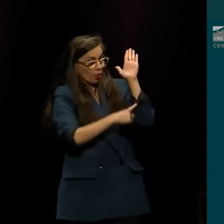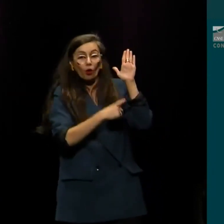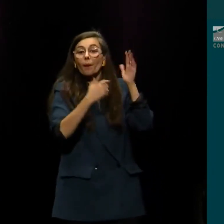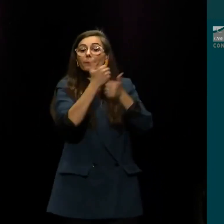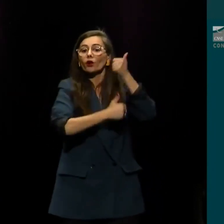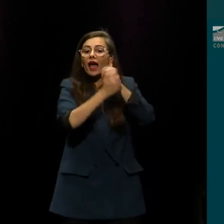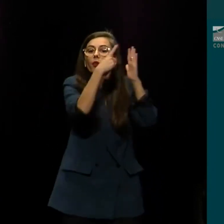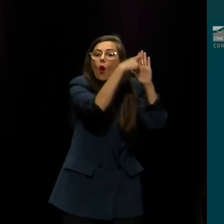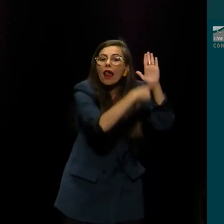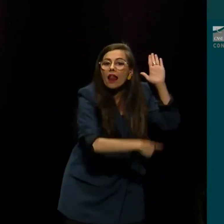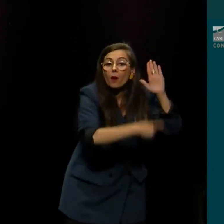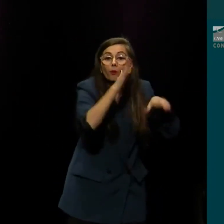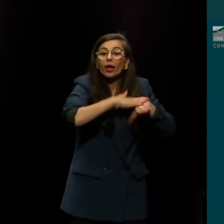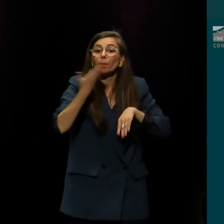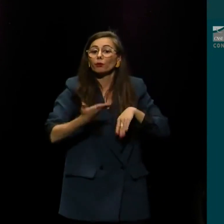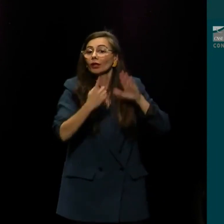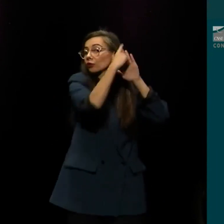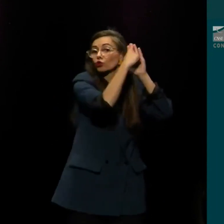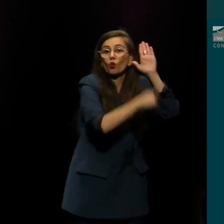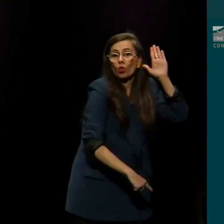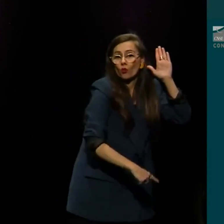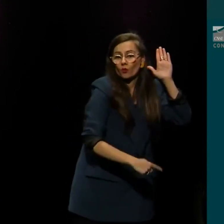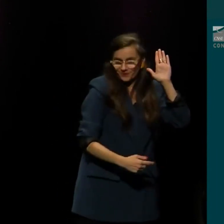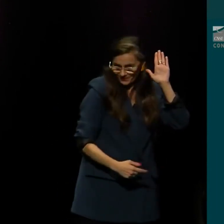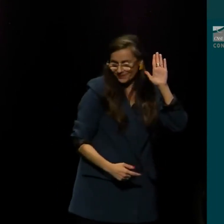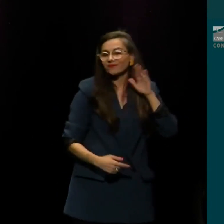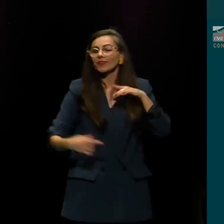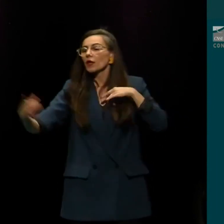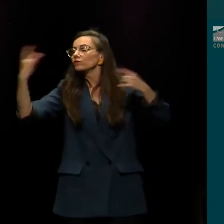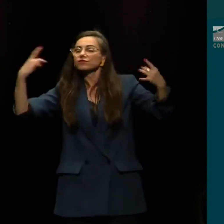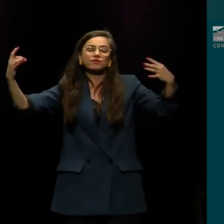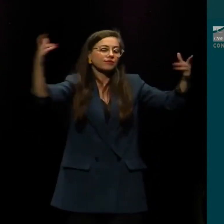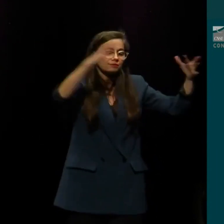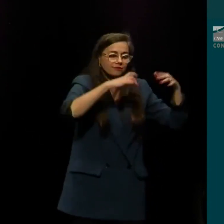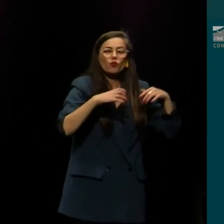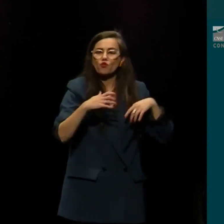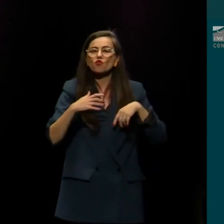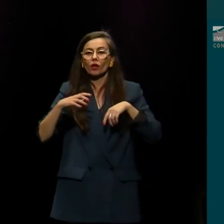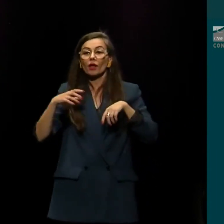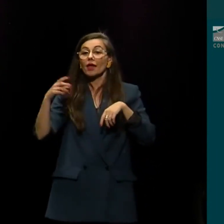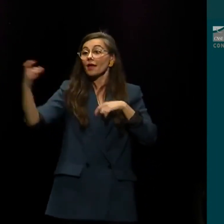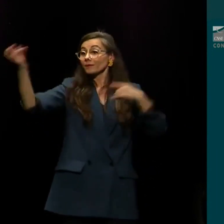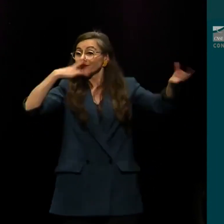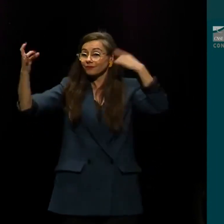fue extraer aquellas en las que mayor coincidían todas, ¿no?